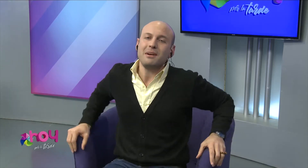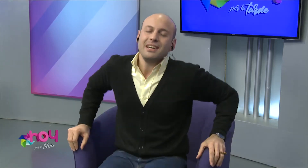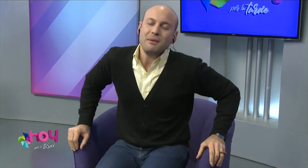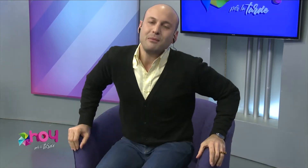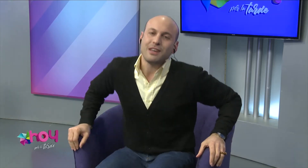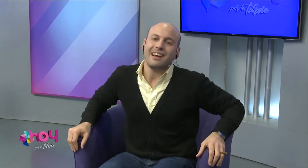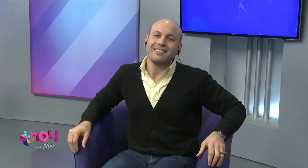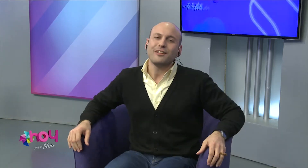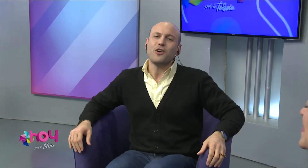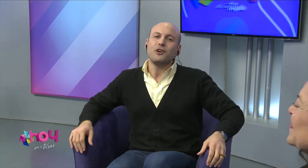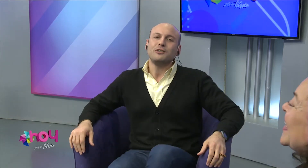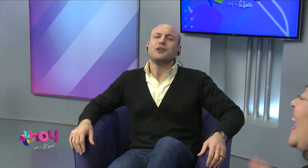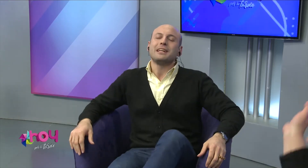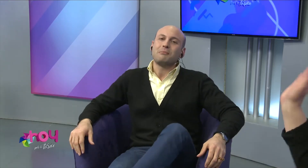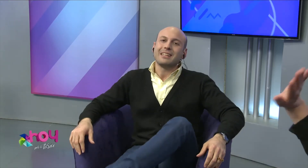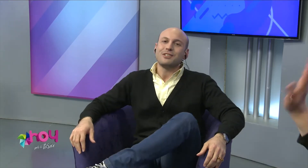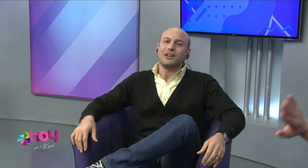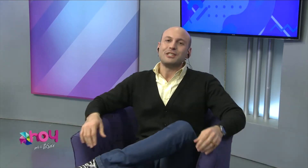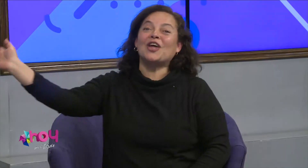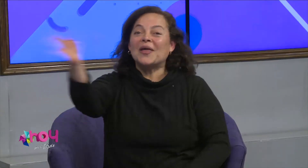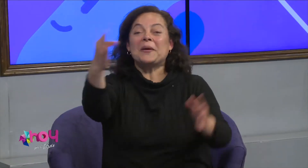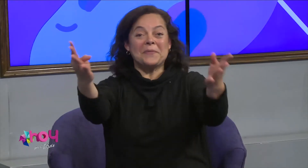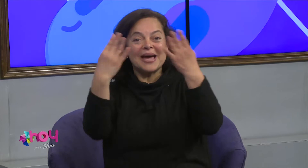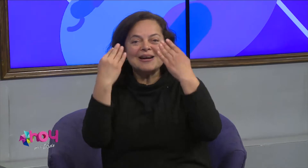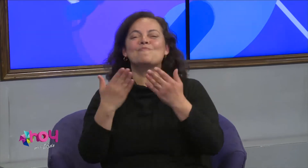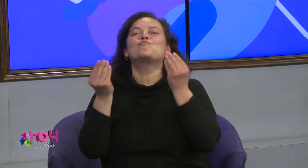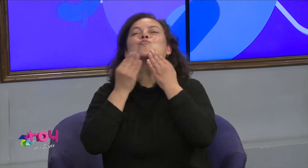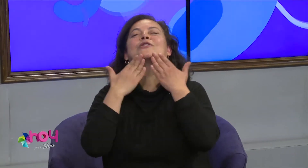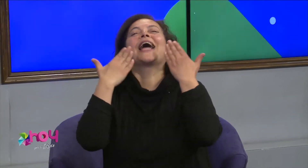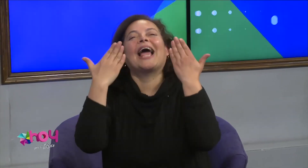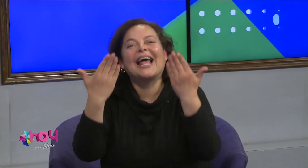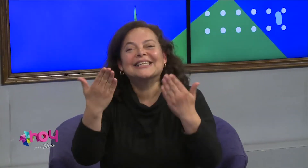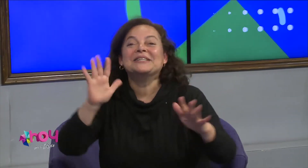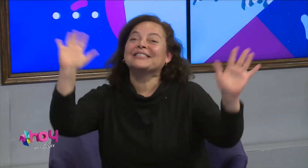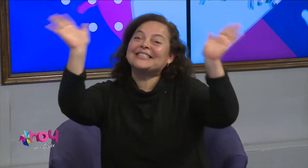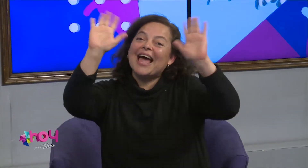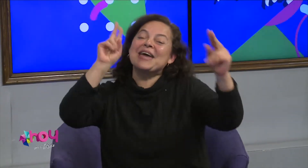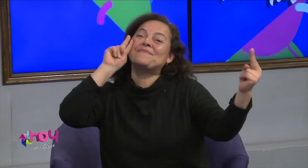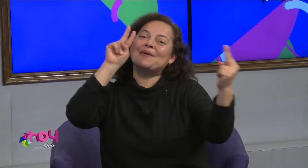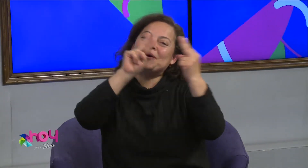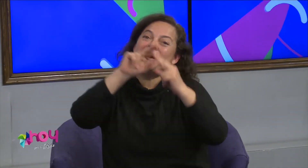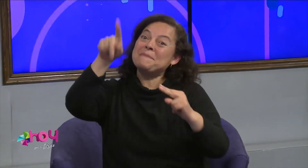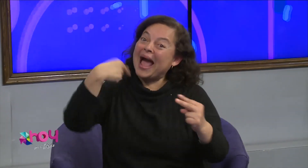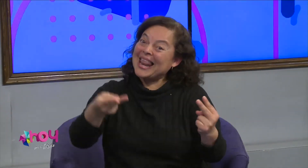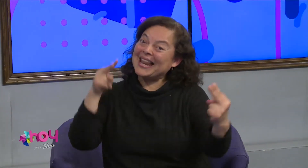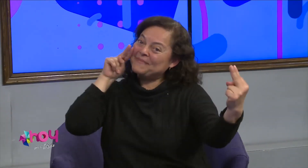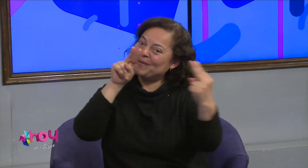Y vamos a deleitarnos con otra interpretación de los chicos. Bueno, un saludo a todos los que nos están viendo. Muchísimas gracias. Nos vemos